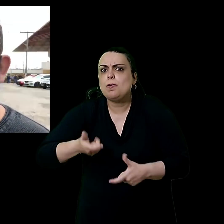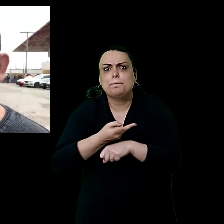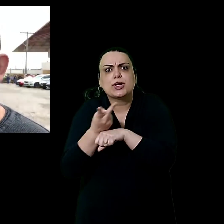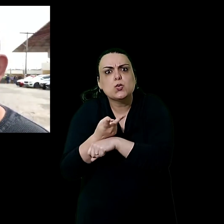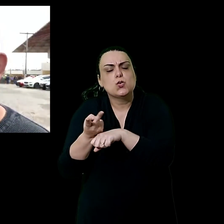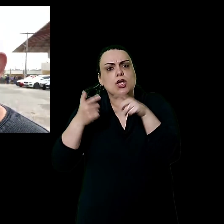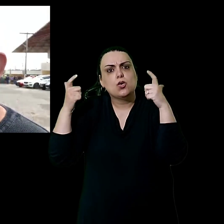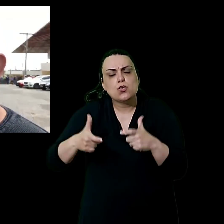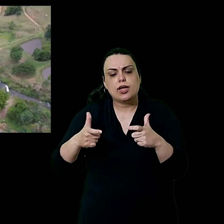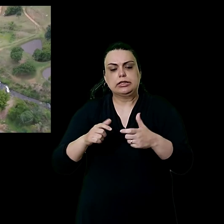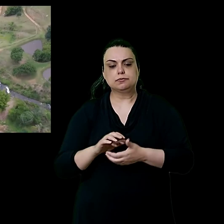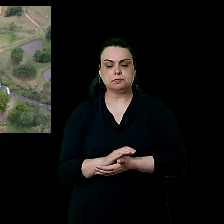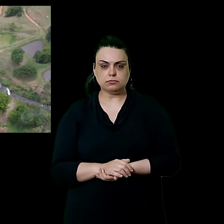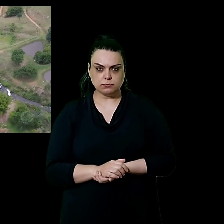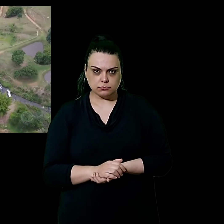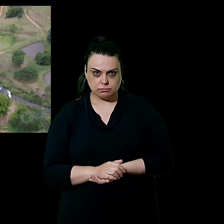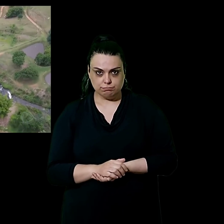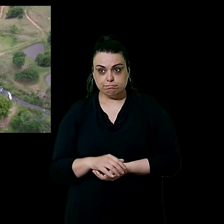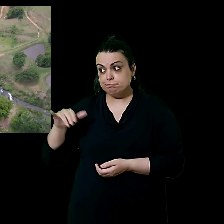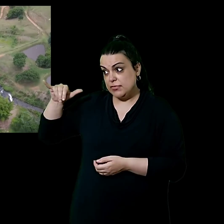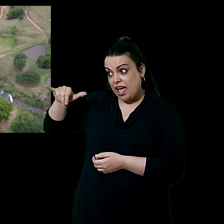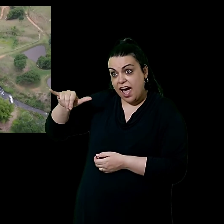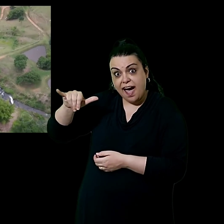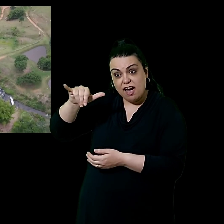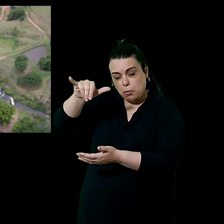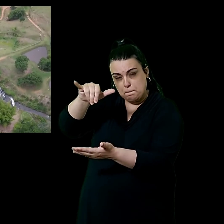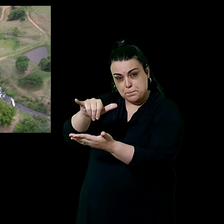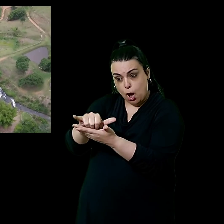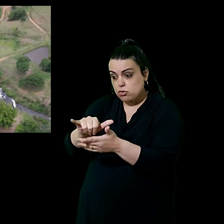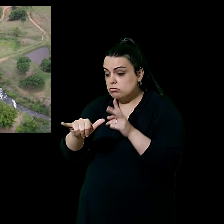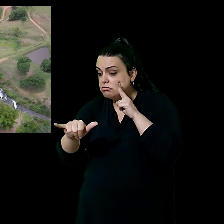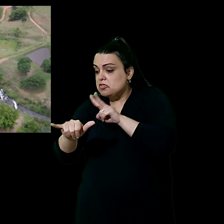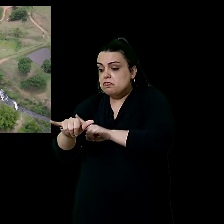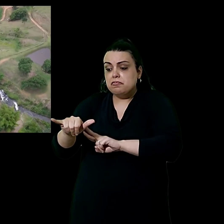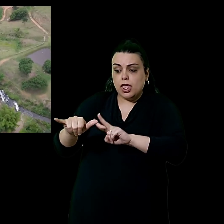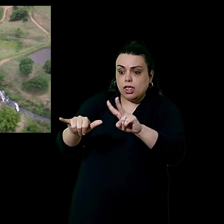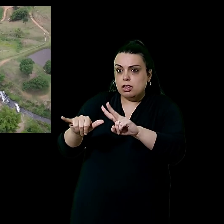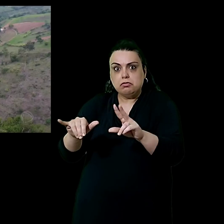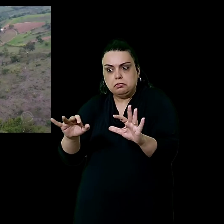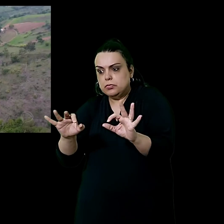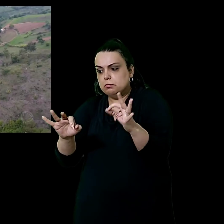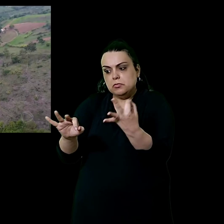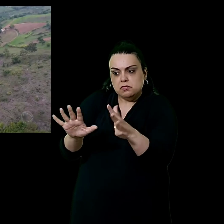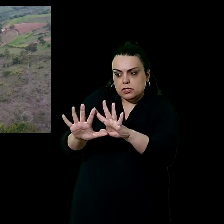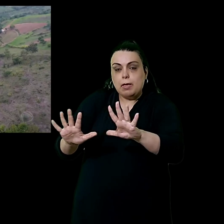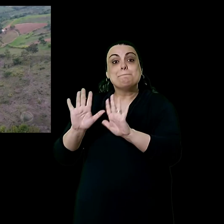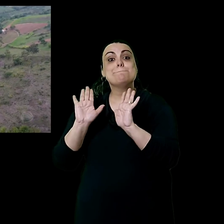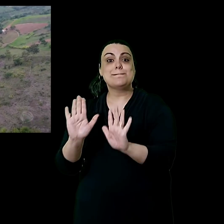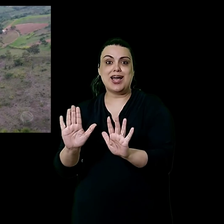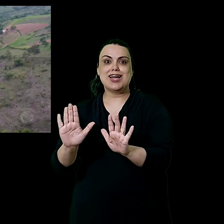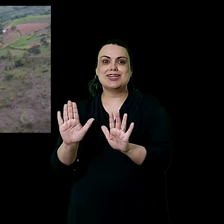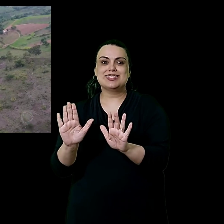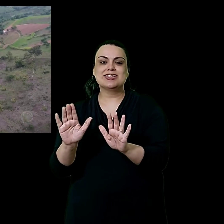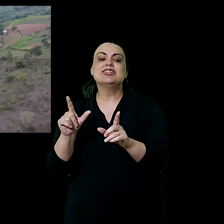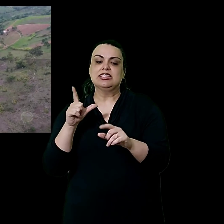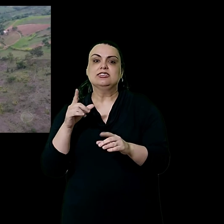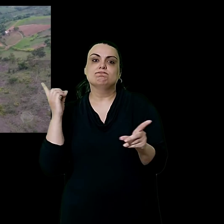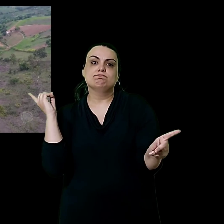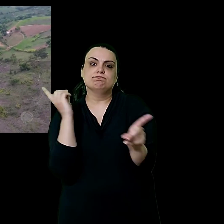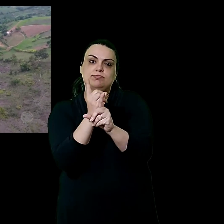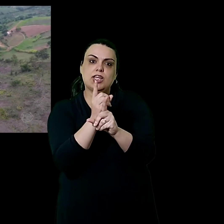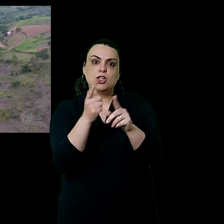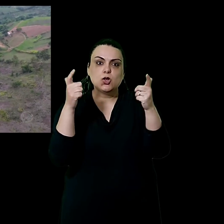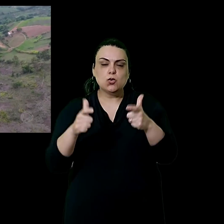tinha sido a queda e tal. Apesar de ter se mantido praticamente inteiro, partes do avião foram